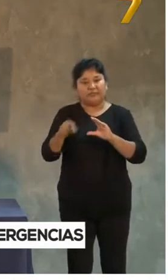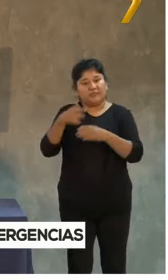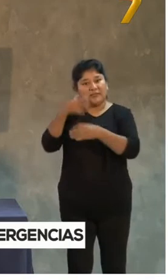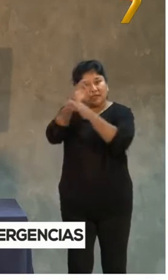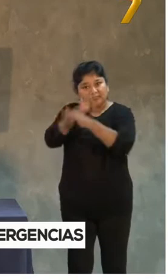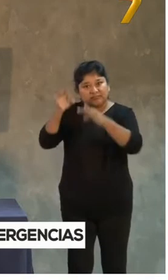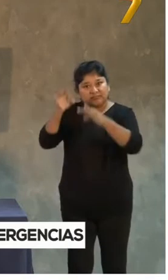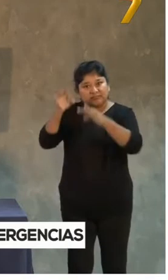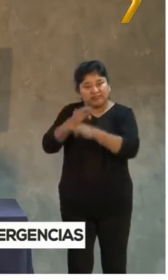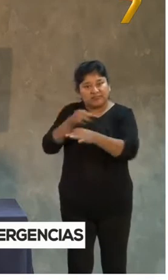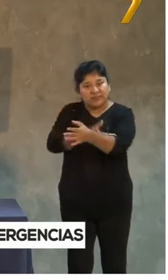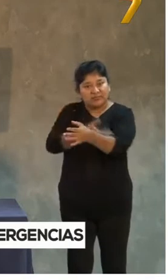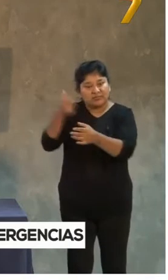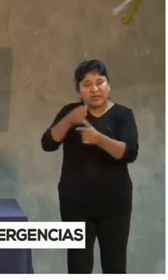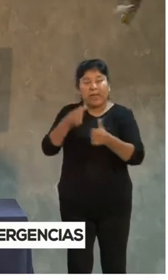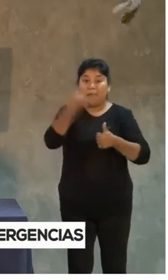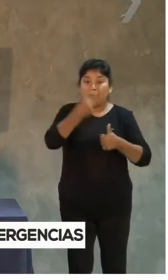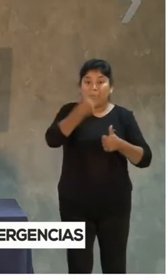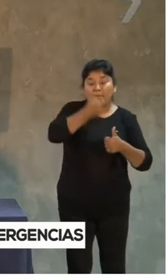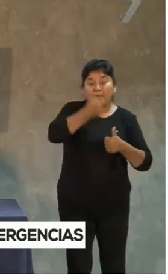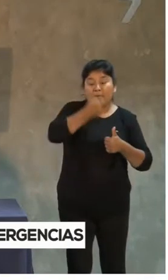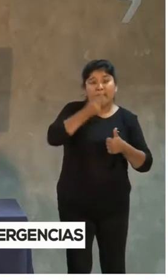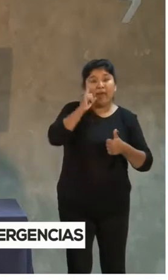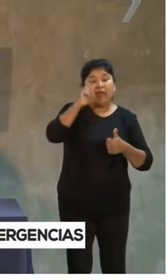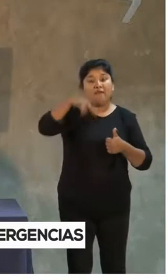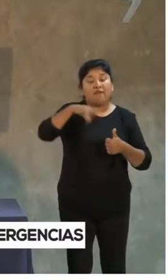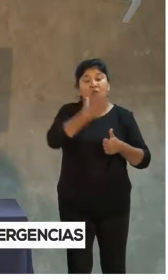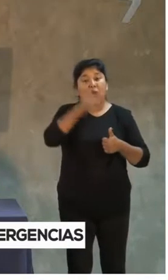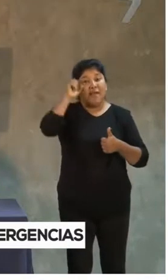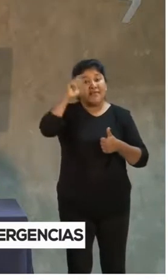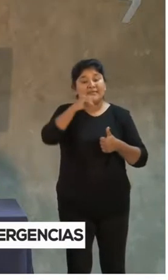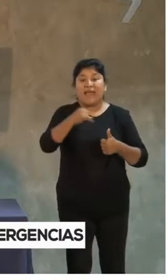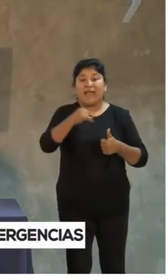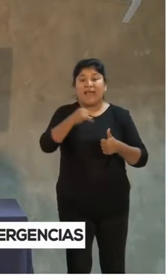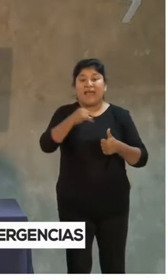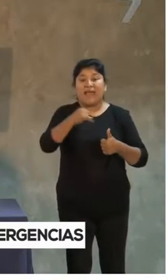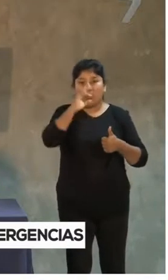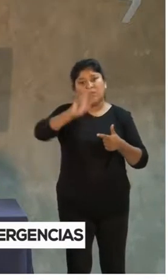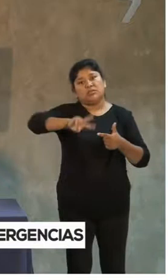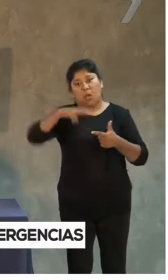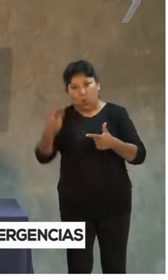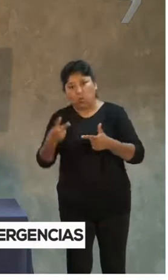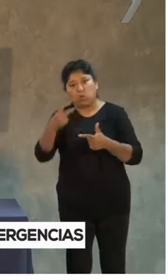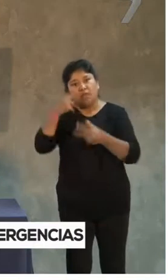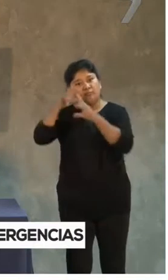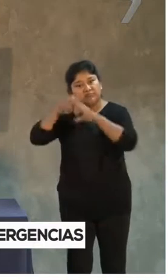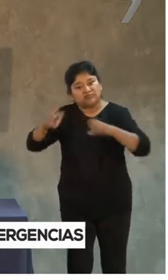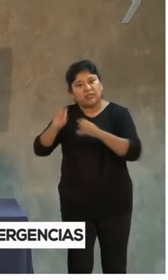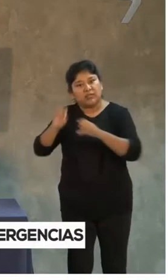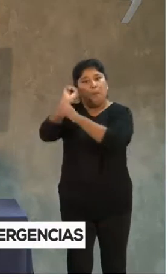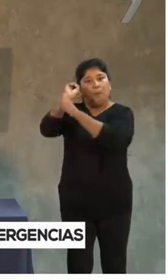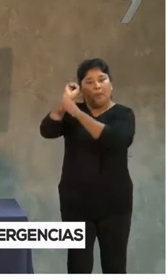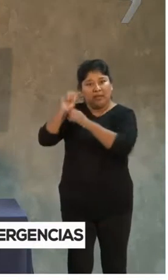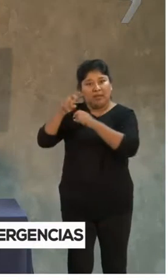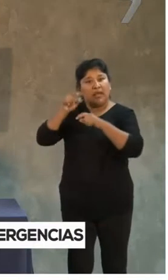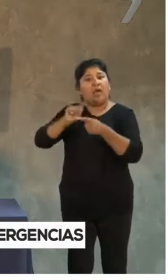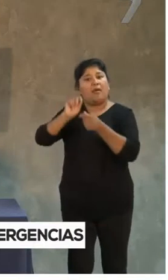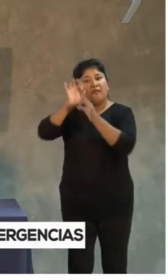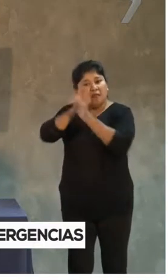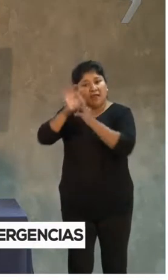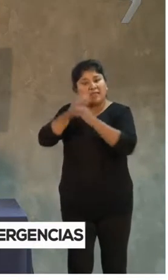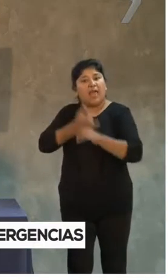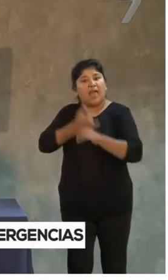establece el protocolo para virus influenza, el cual también fue negativo. Por esa razón, se envía a Buenos Aires al Instituto Malbrán